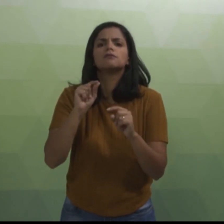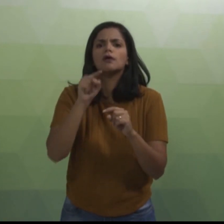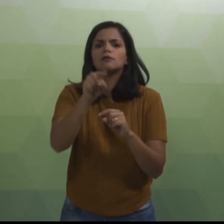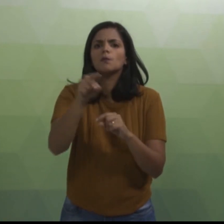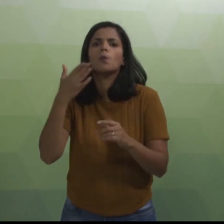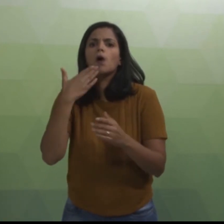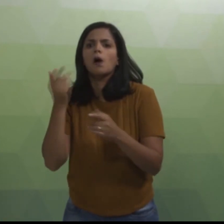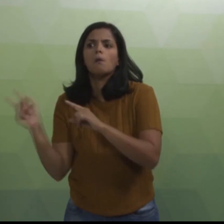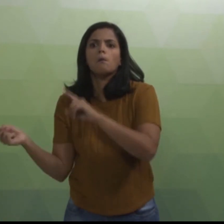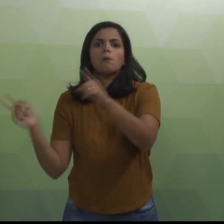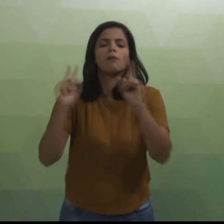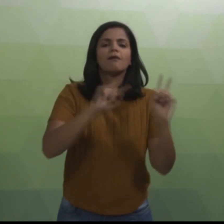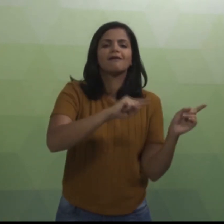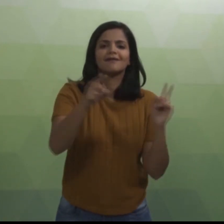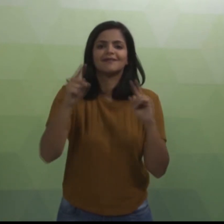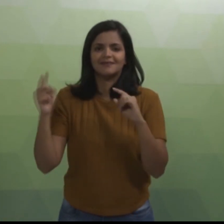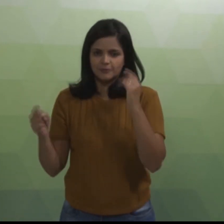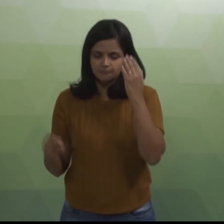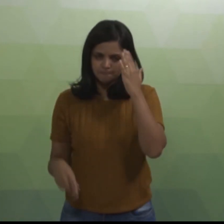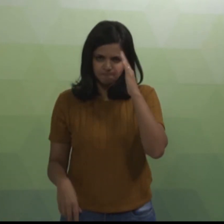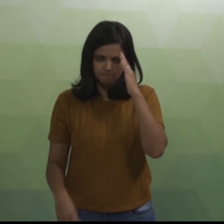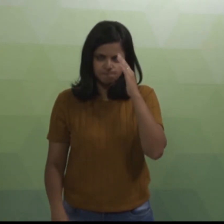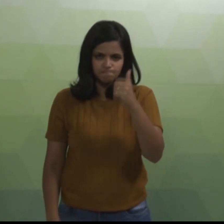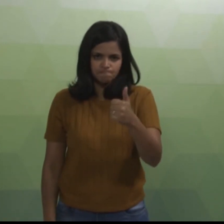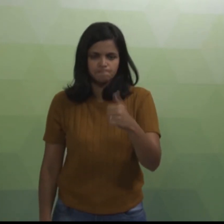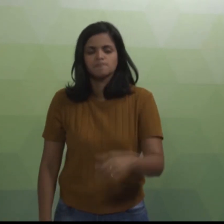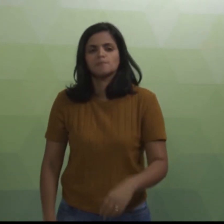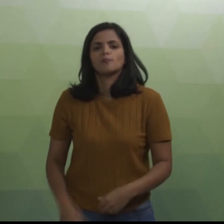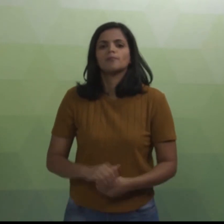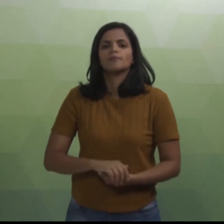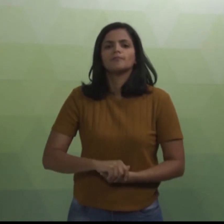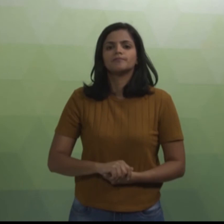para que vocês saibam quais são as pessoas.